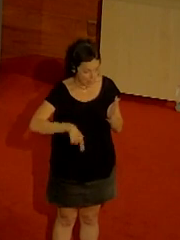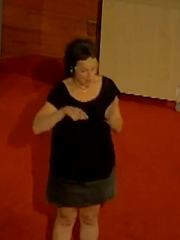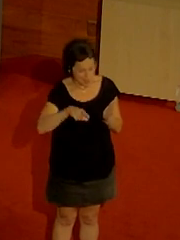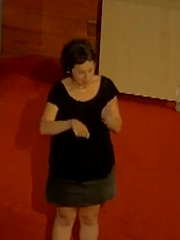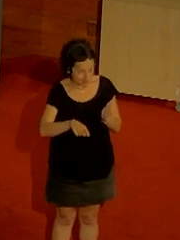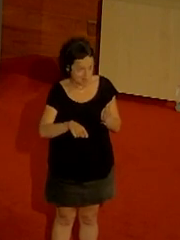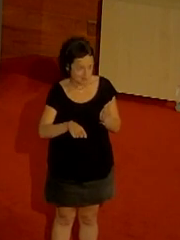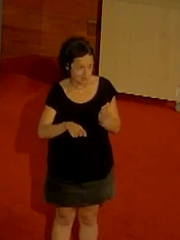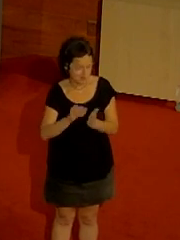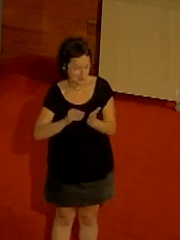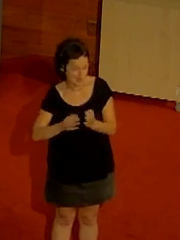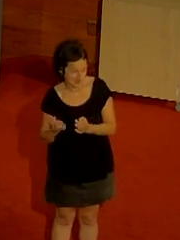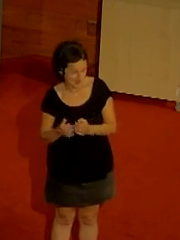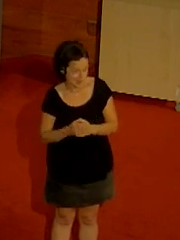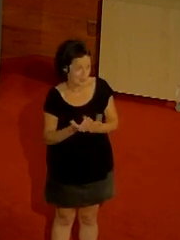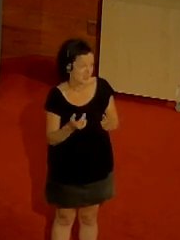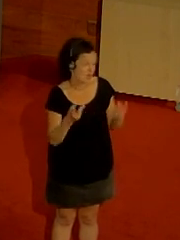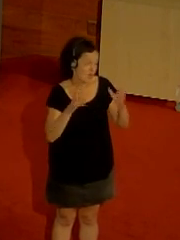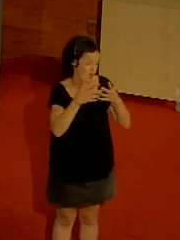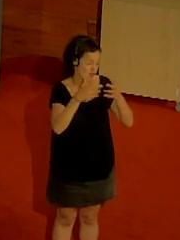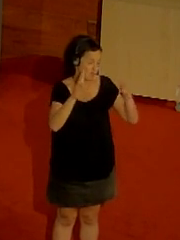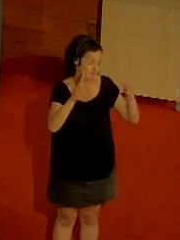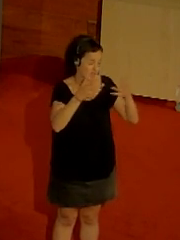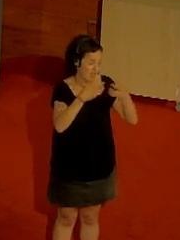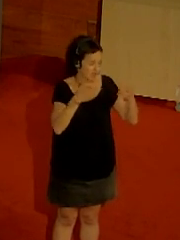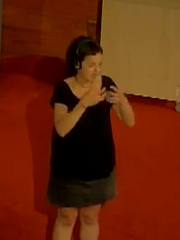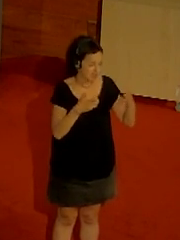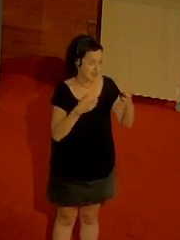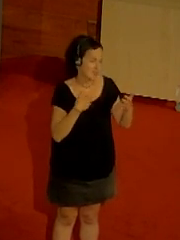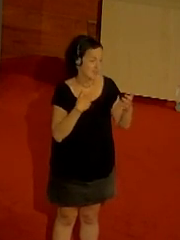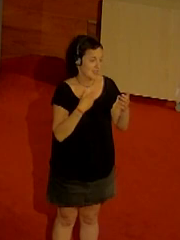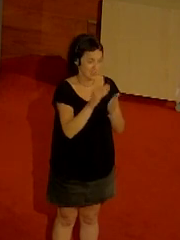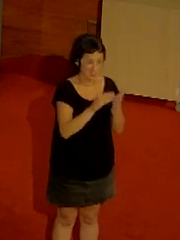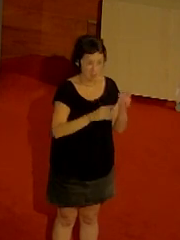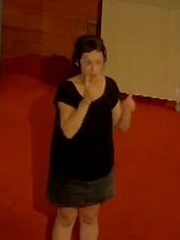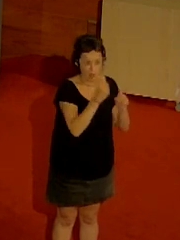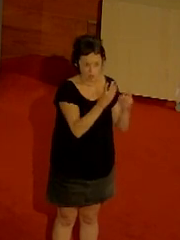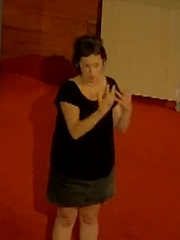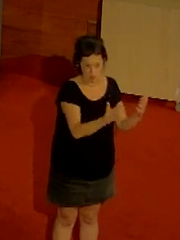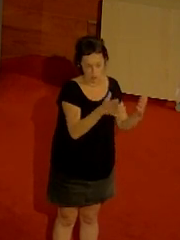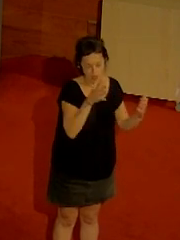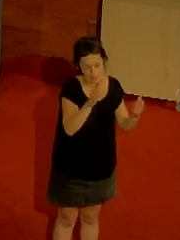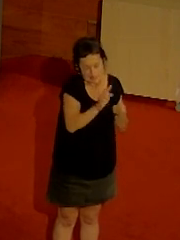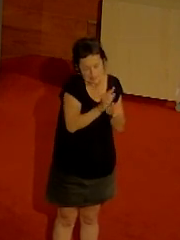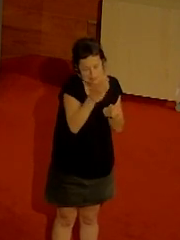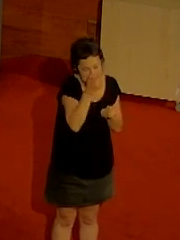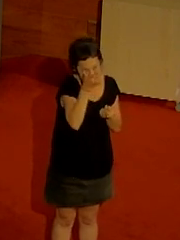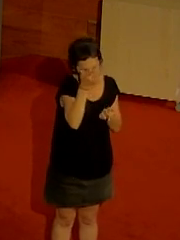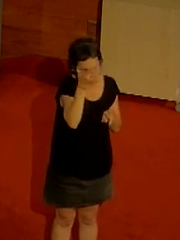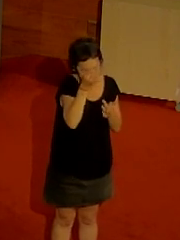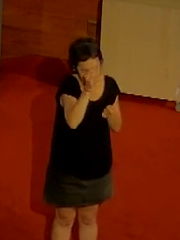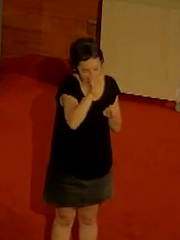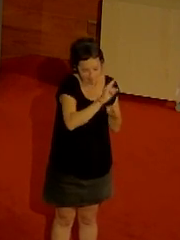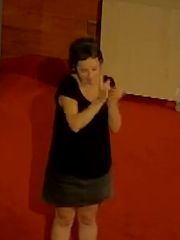público. Ahora ha corregido eso, ha matizado un poco eso y ahora propone, ¿cómo era? Escribir como